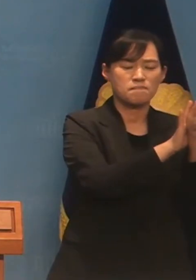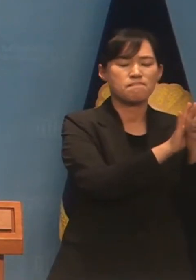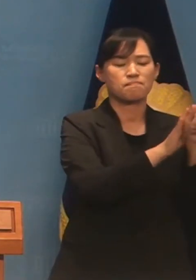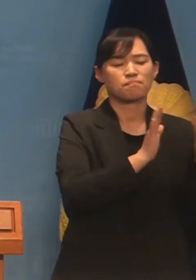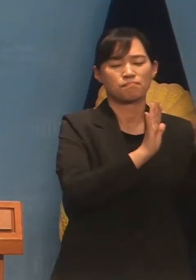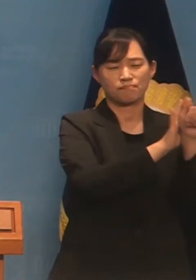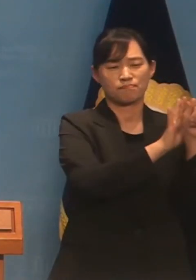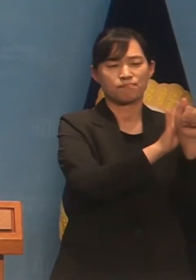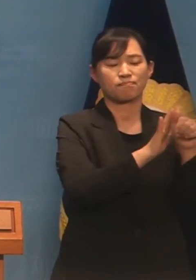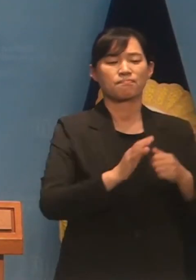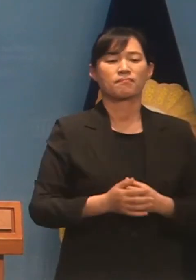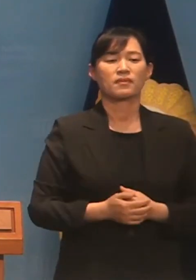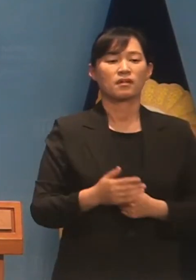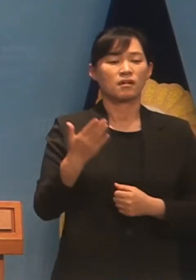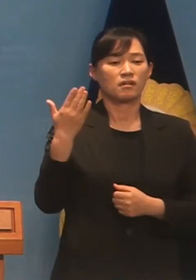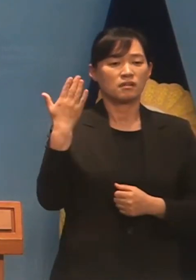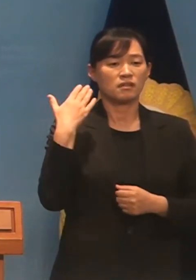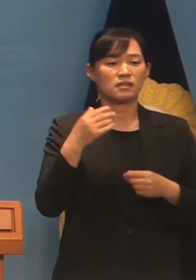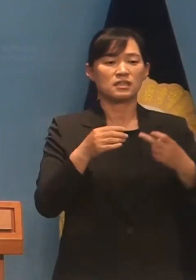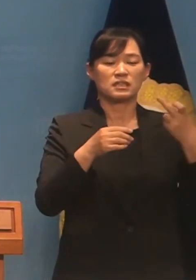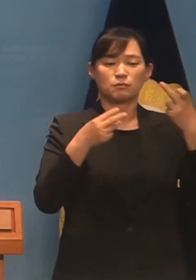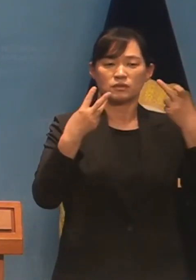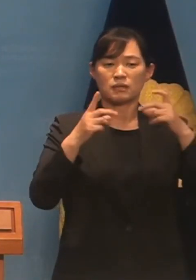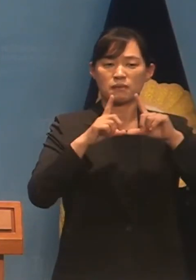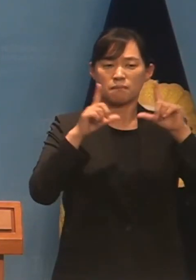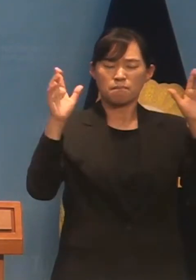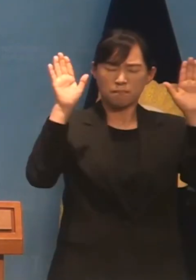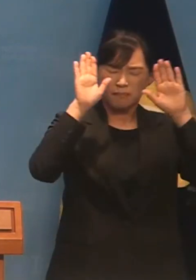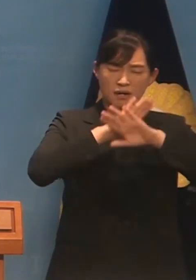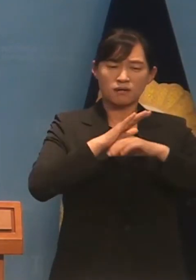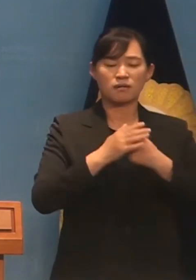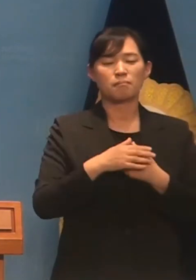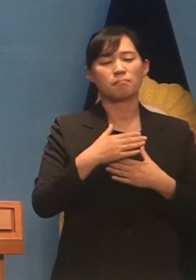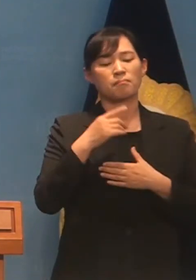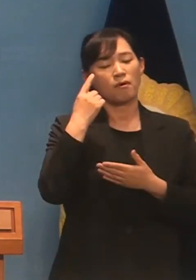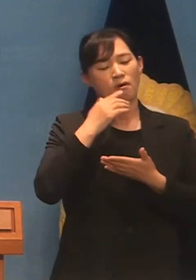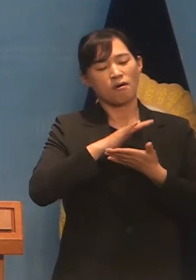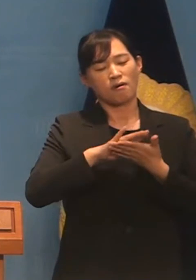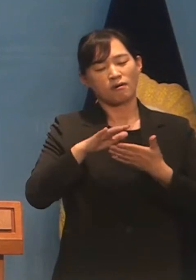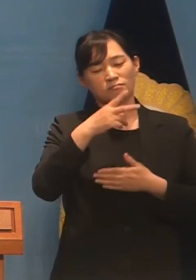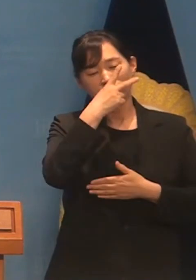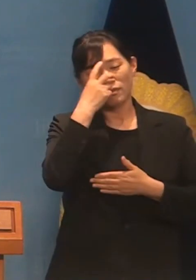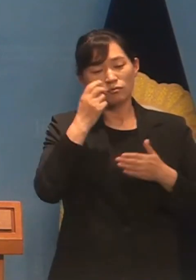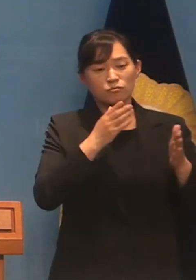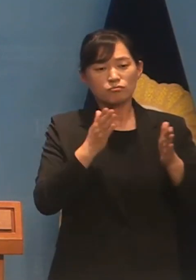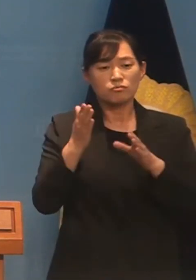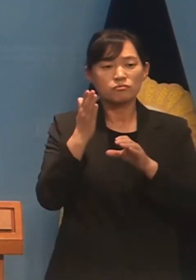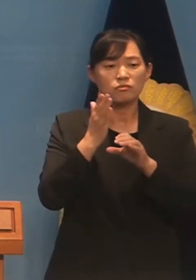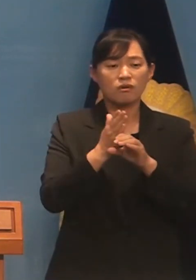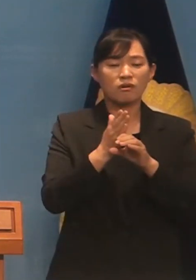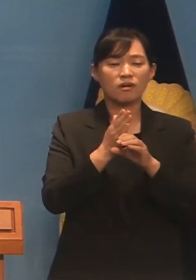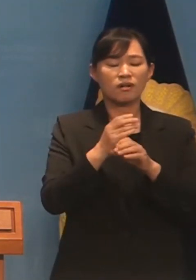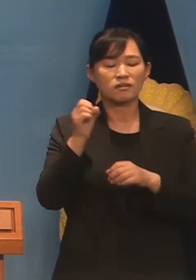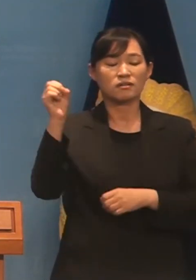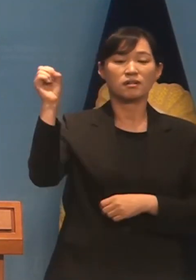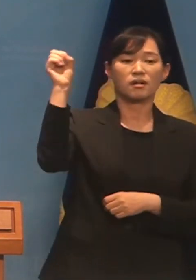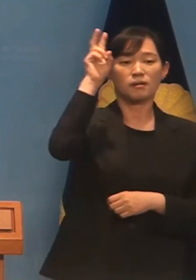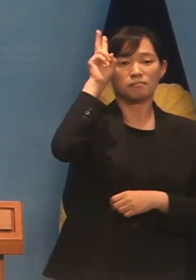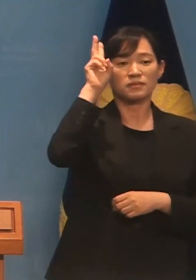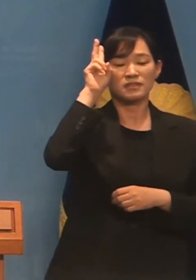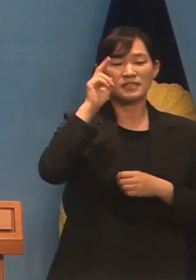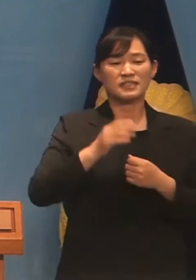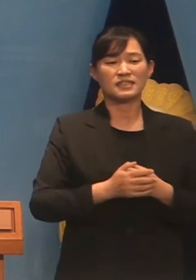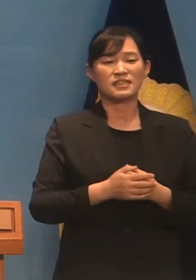연대합니다. 지난 12월 3일 밤 평화로의 잠자리를 준비하던 우리 앞에